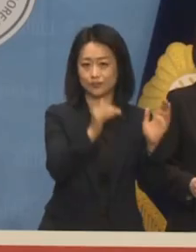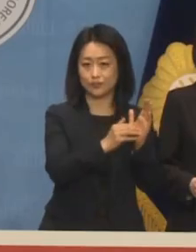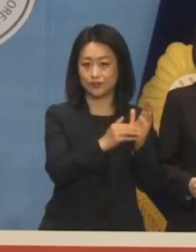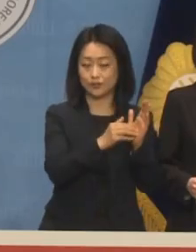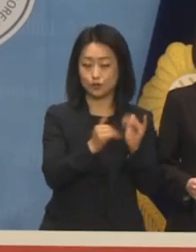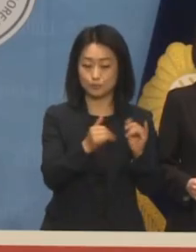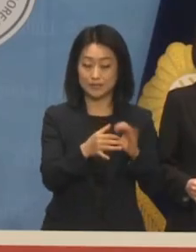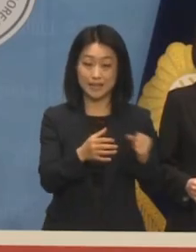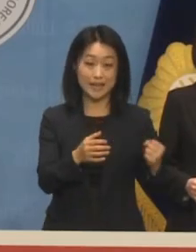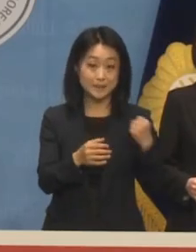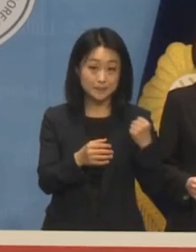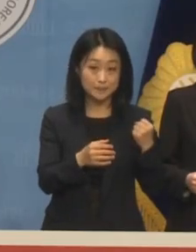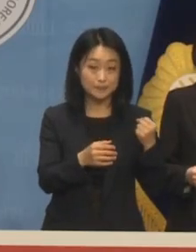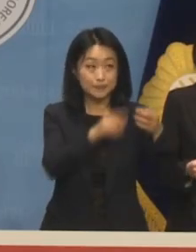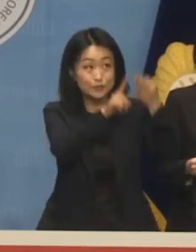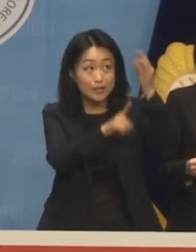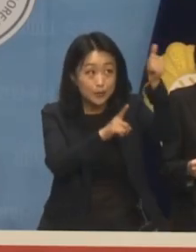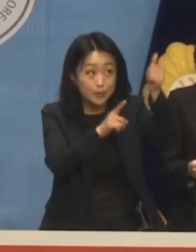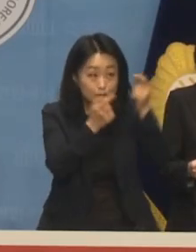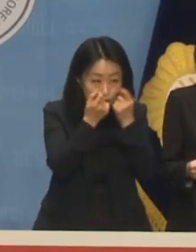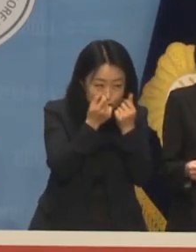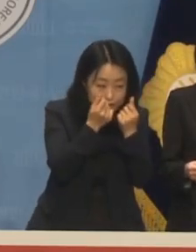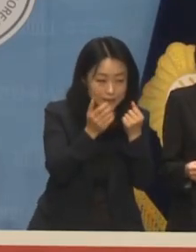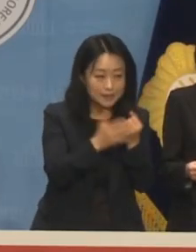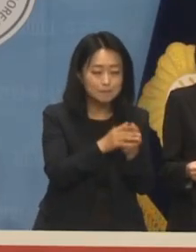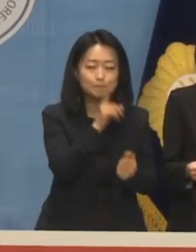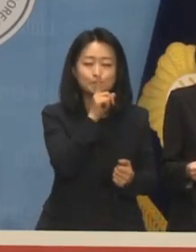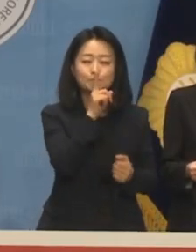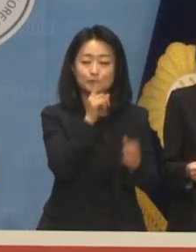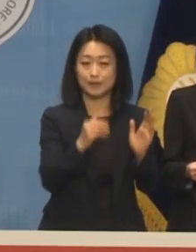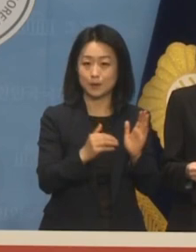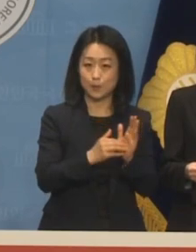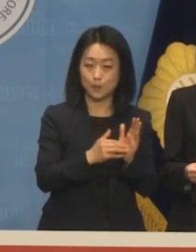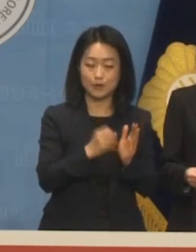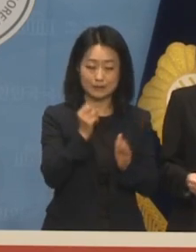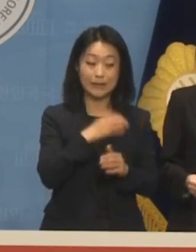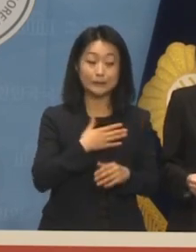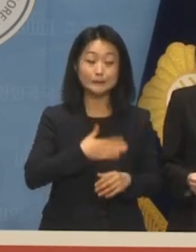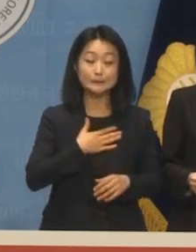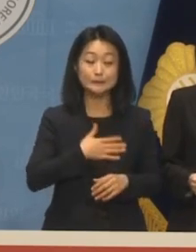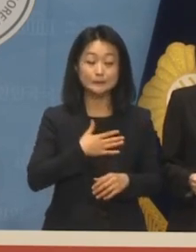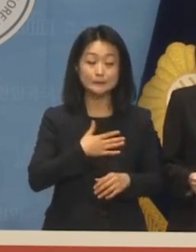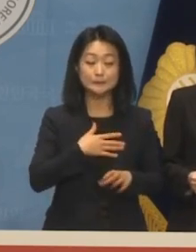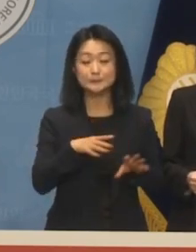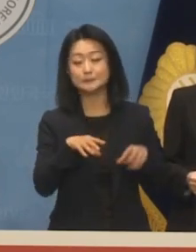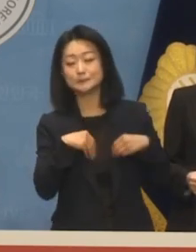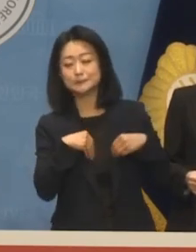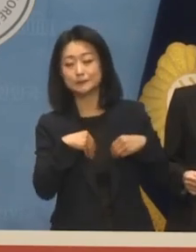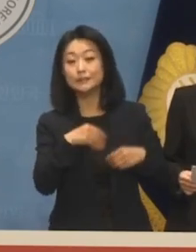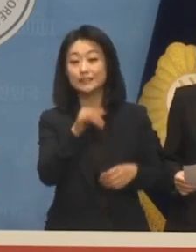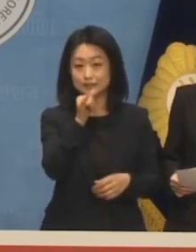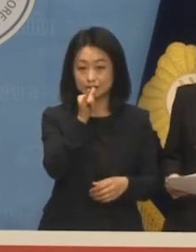치보 눈치보느라 아무 말도 못하고 그저 모른 척만 하고